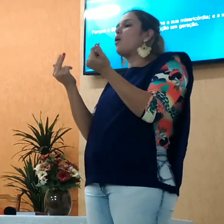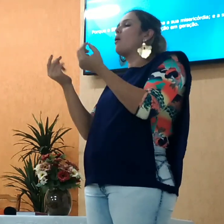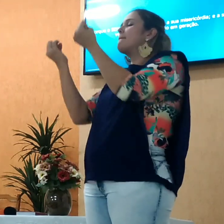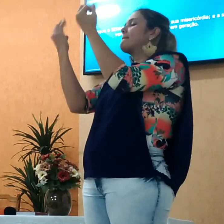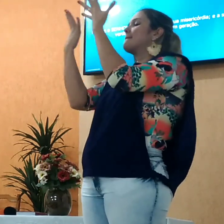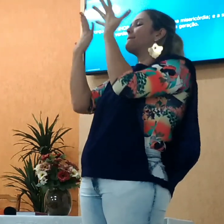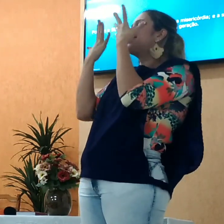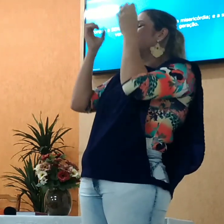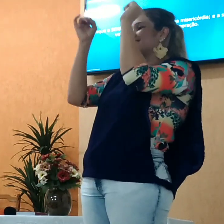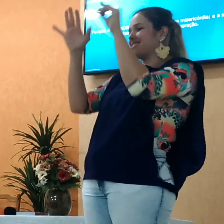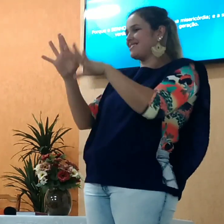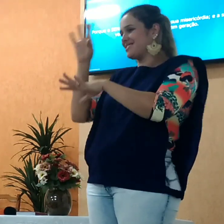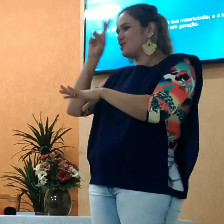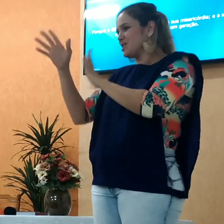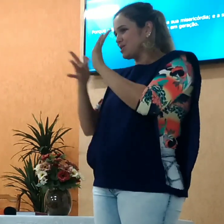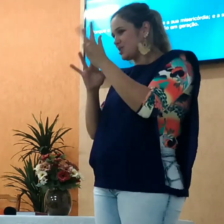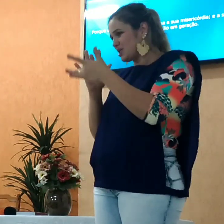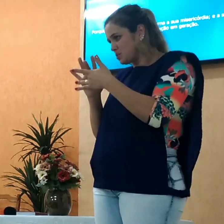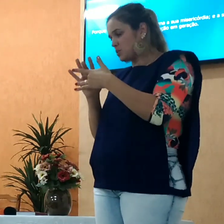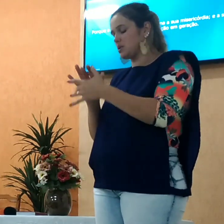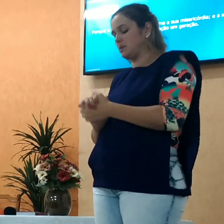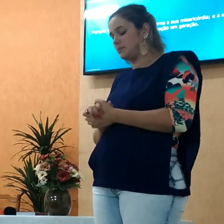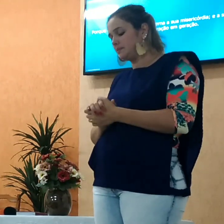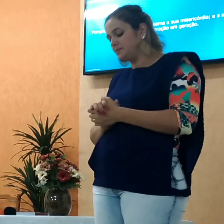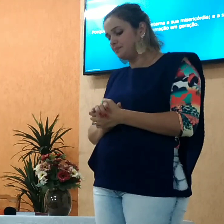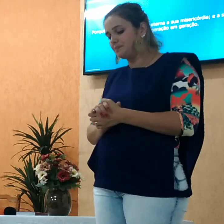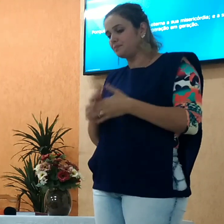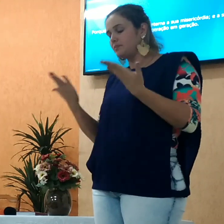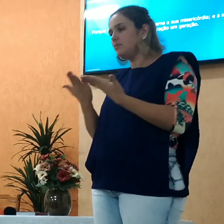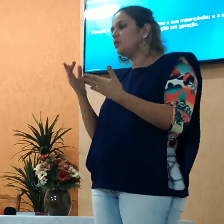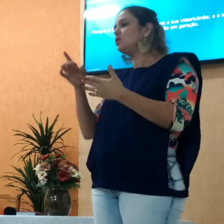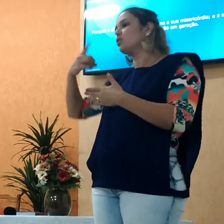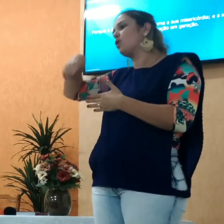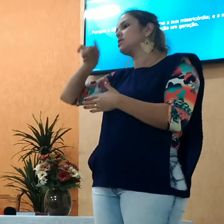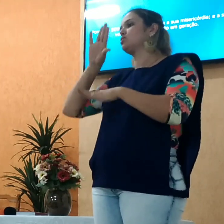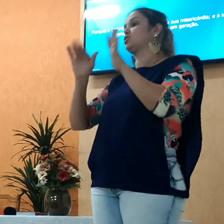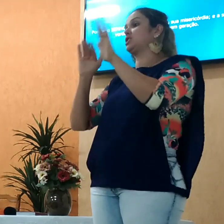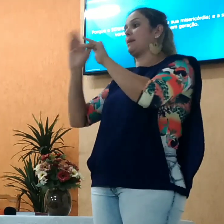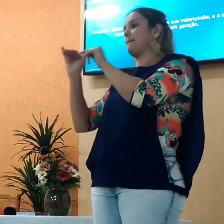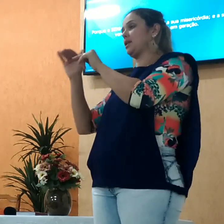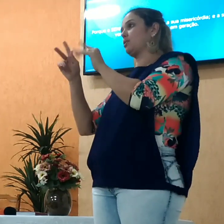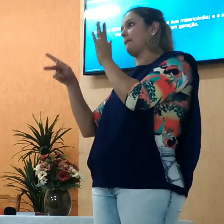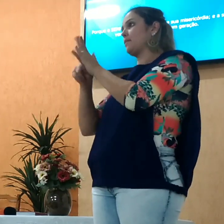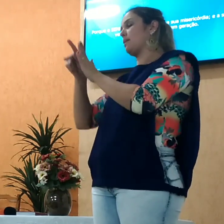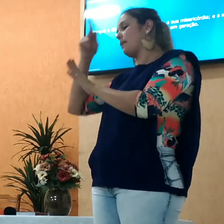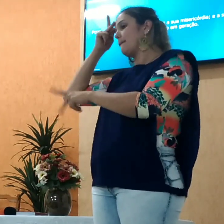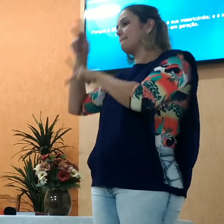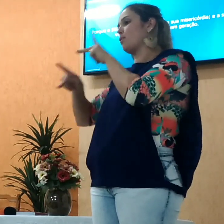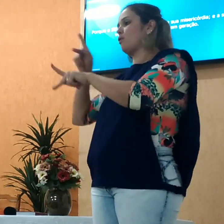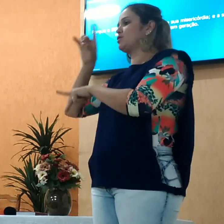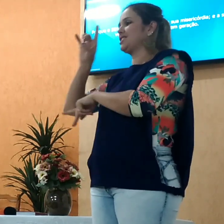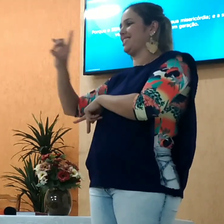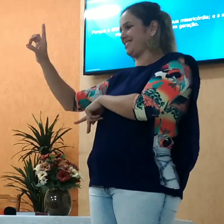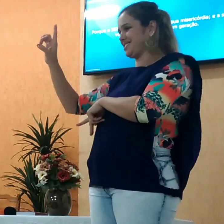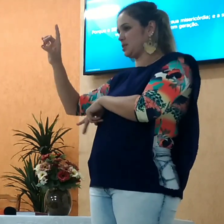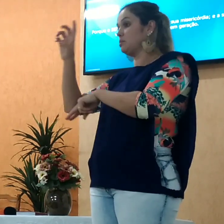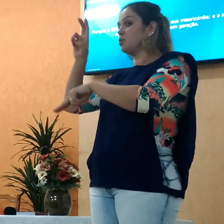graça do Senhor, nós recebemos essa bênção de ser chamado povo de Deus, E é por isso que nós estamos aqui,